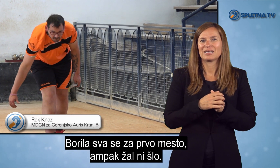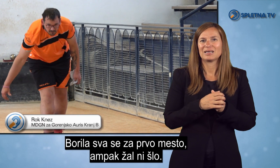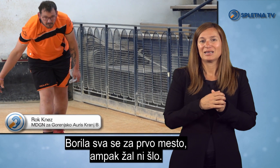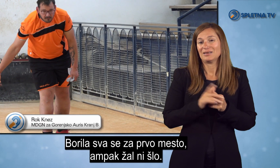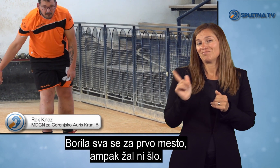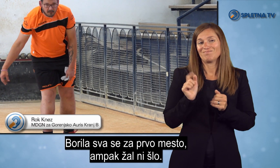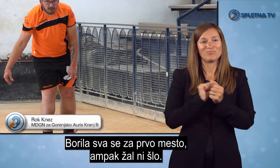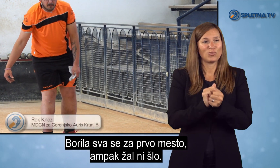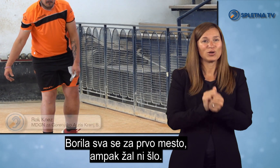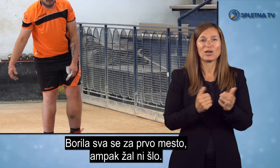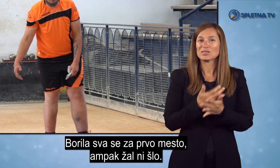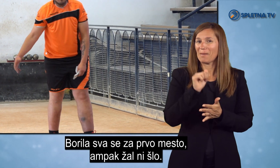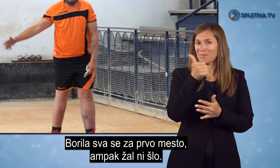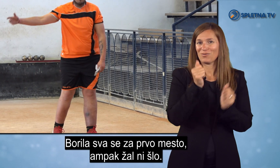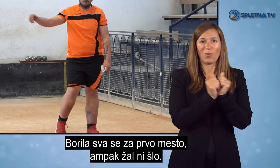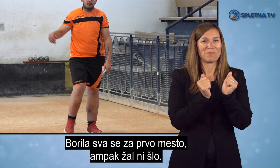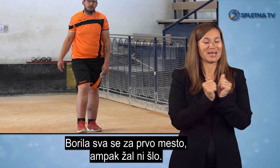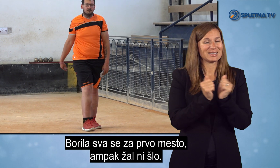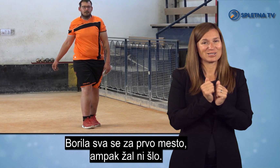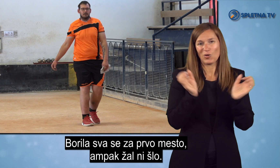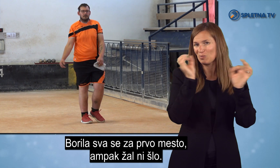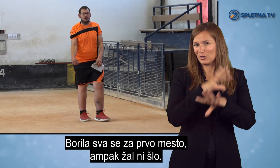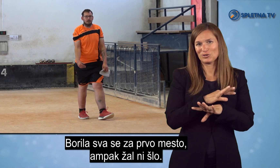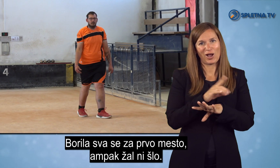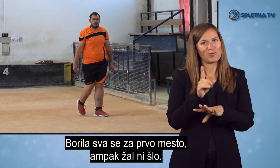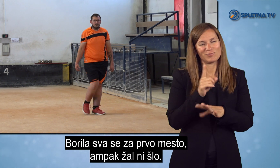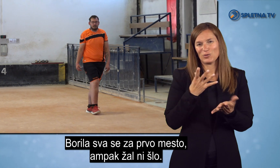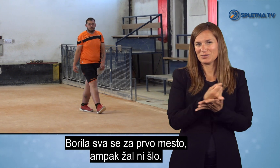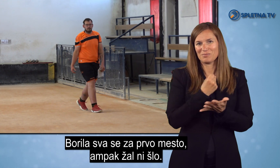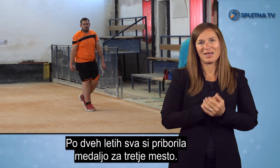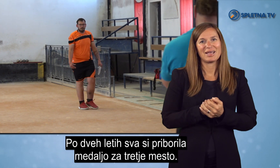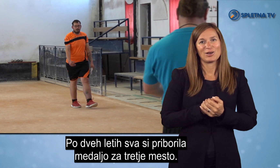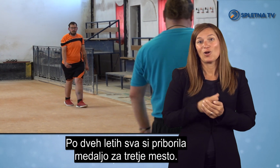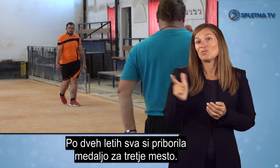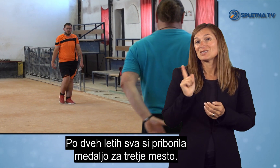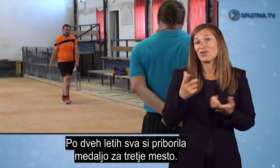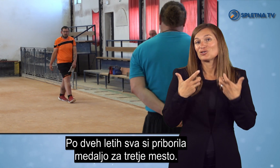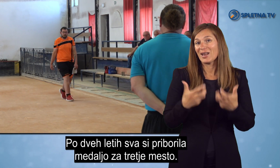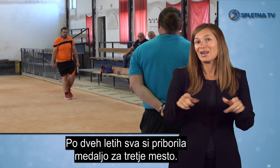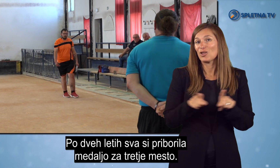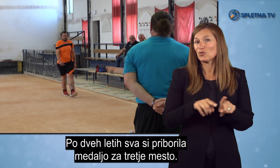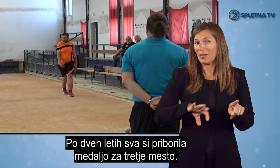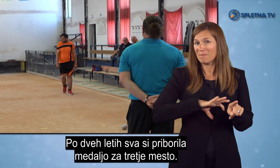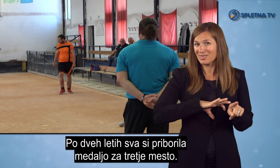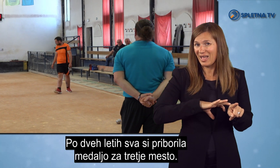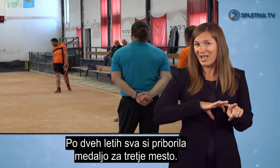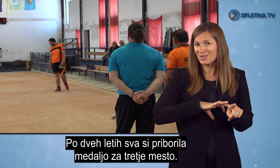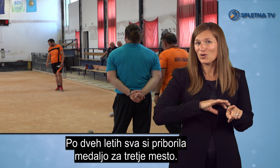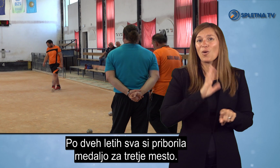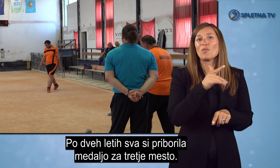Borila sva se za prvo mesto, ampak žal se nama ni šlo. Želela so si tudi medalje, že po 2 letih so si želela medalje in